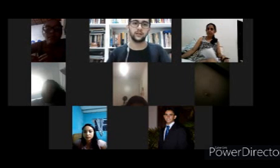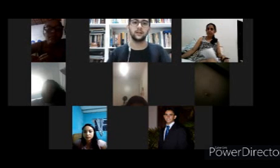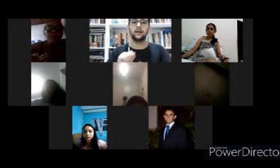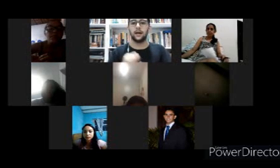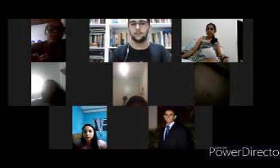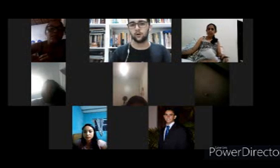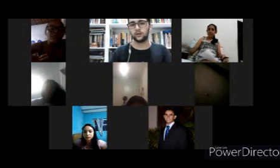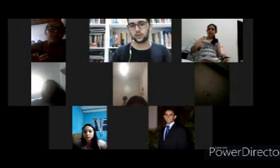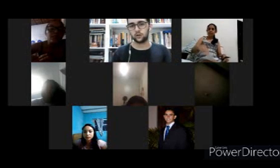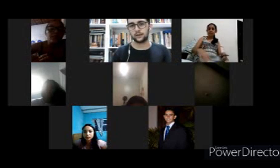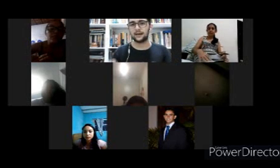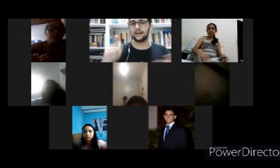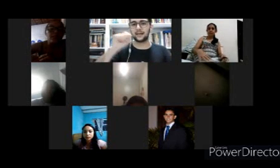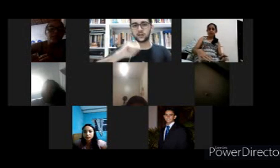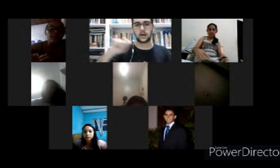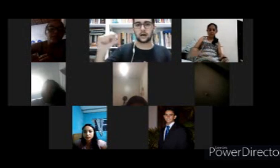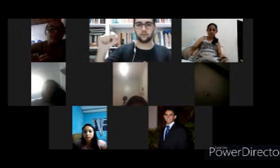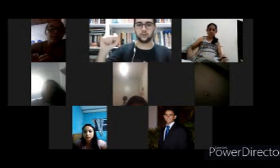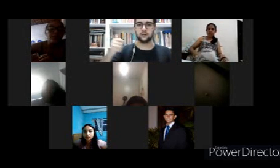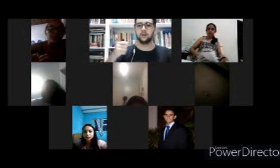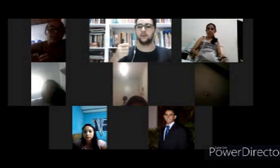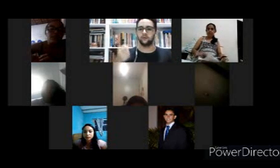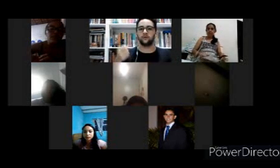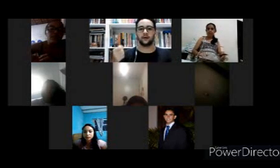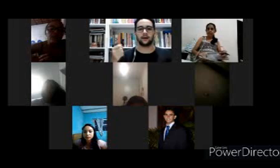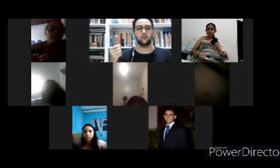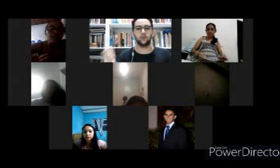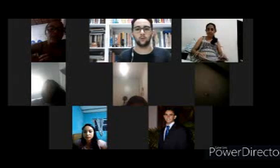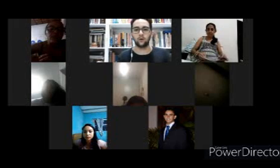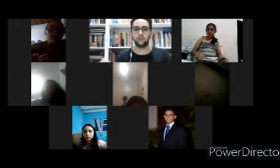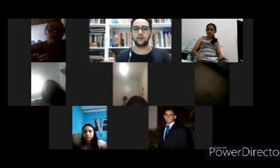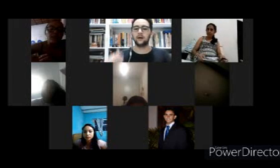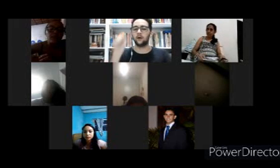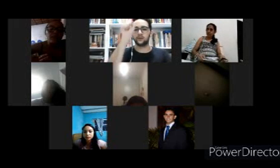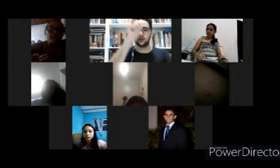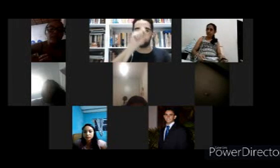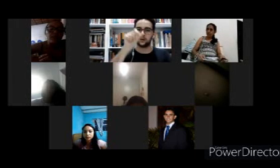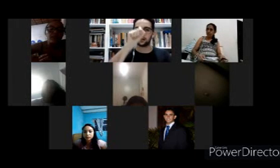datilologia, é importante anotar em caixa alta. Por exemplo, vou falar o meu nome, aí eu escrevo em caixa